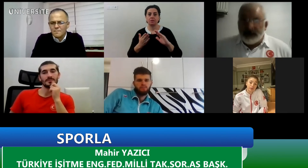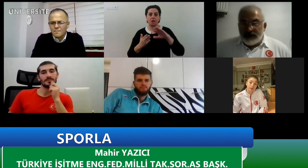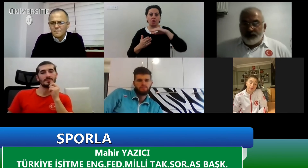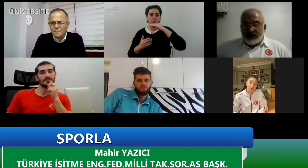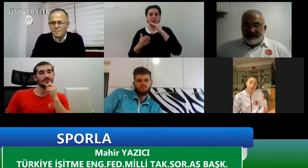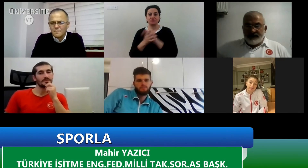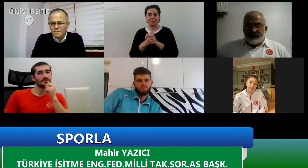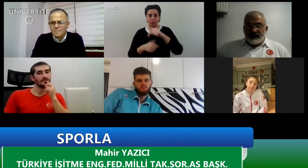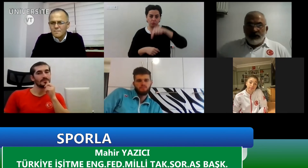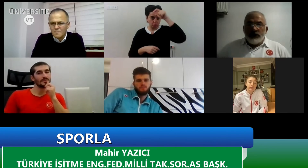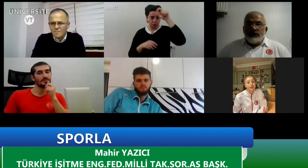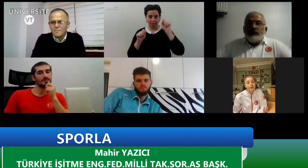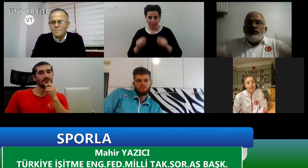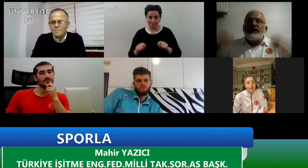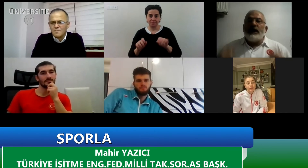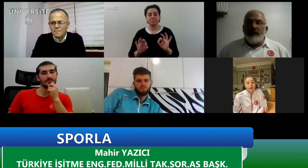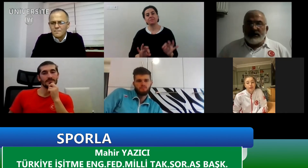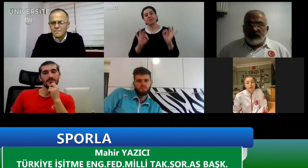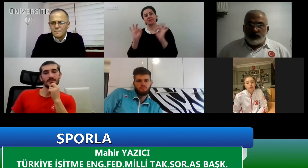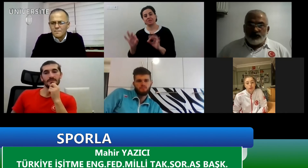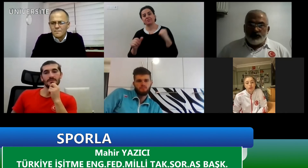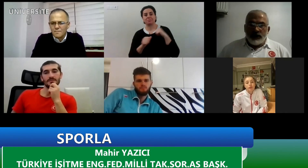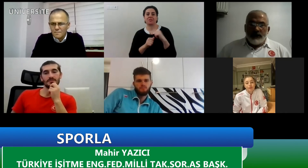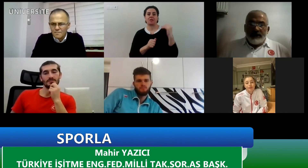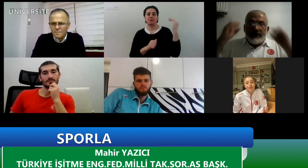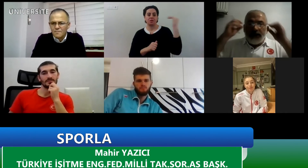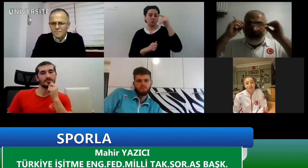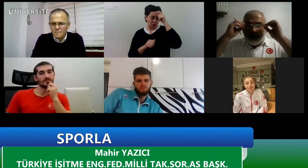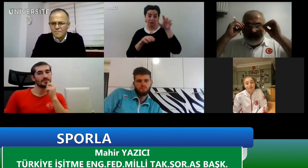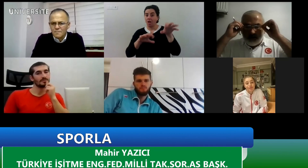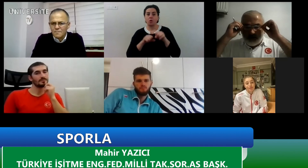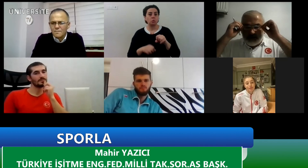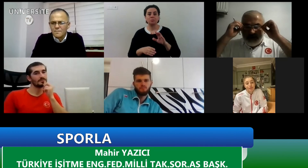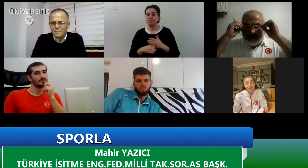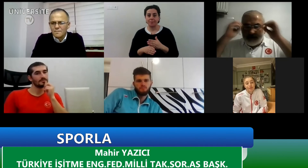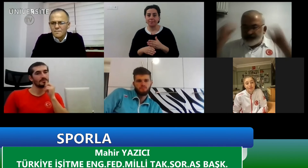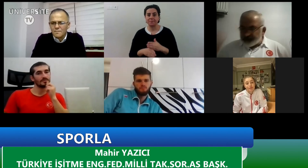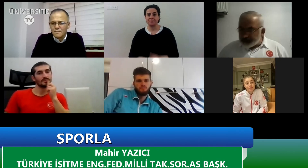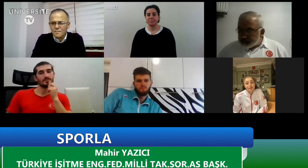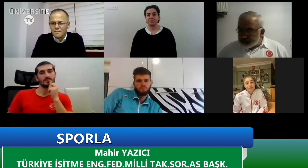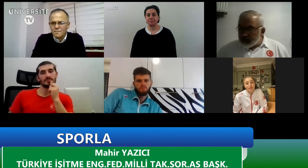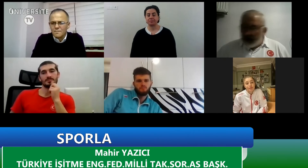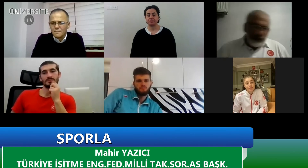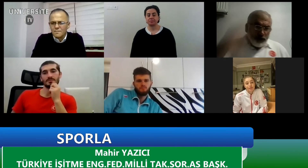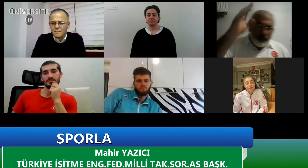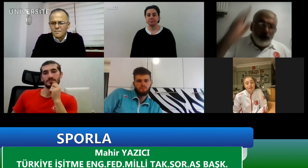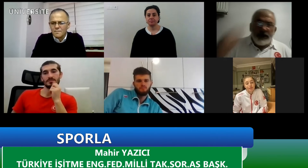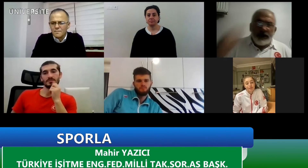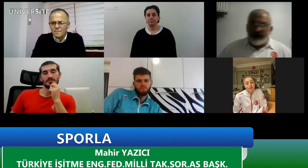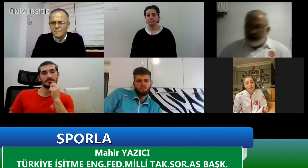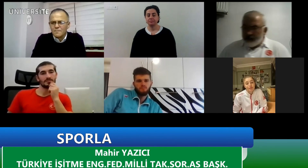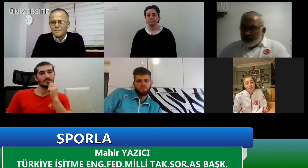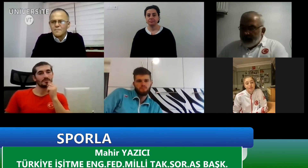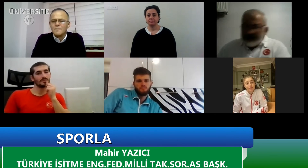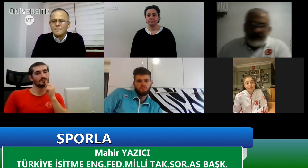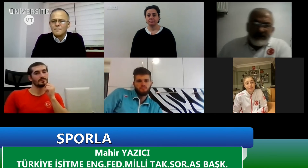Avrupa şampiyonasını yaptık. Şimdi bunları da almaya çalışıyoruz. Neden almaya çalışıyoruz dersek, atıyorum bir örnek